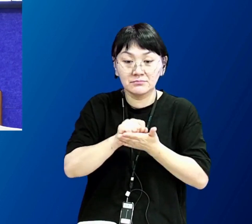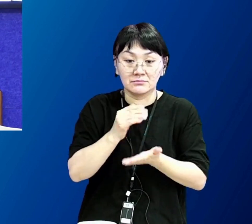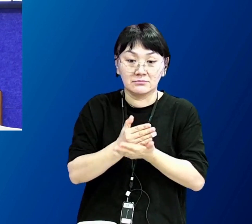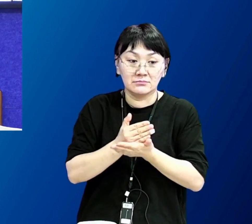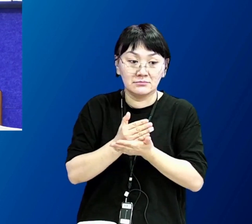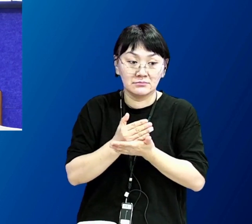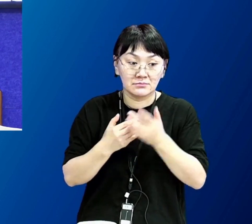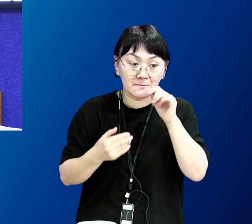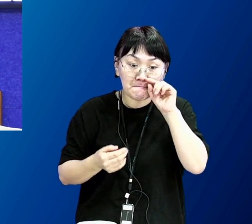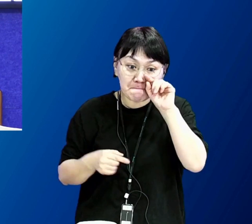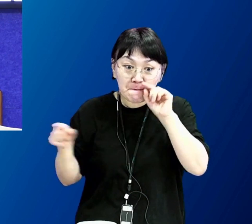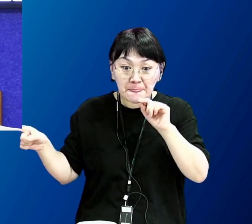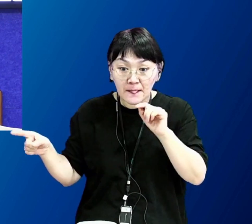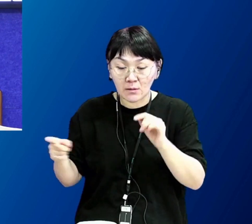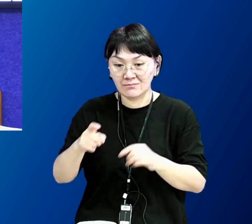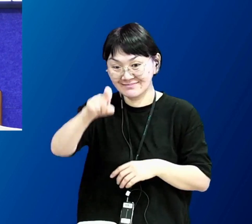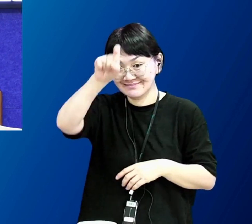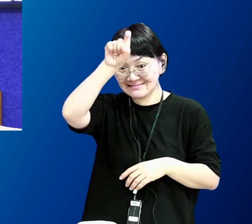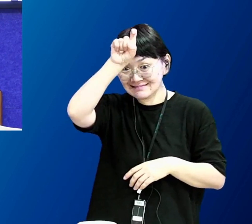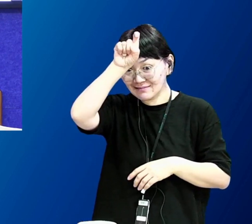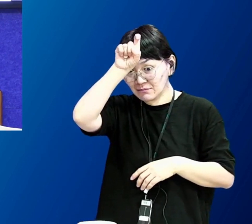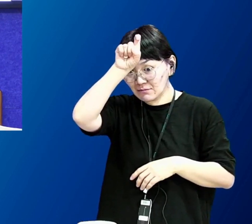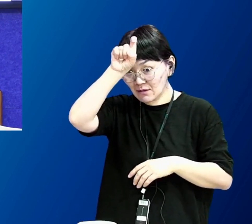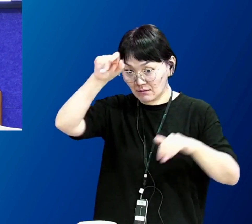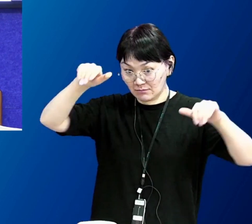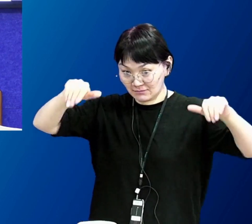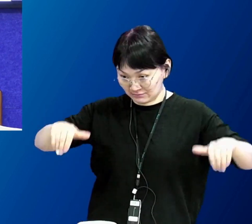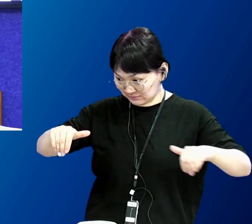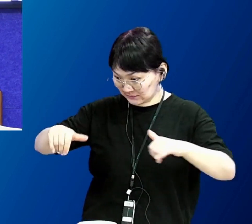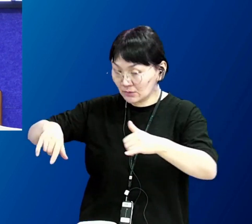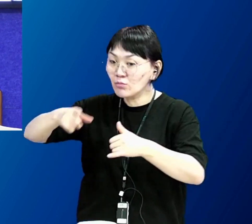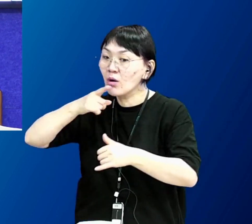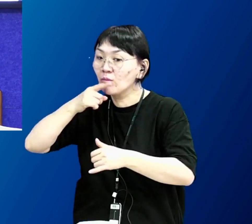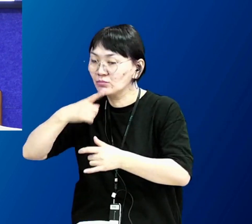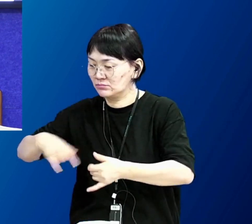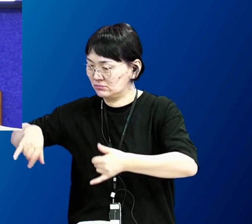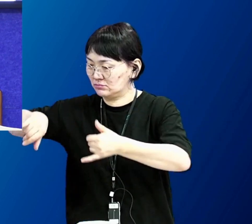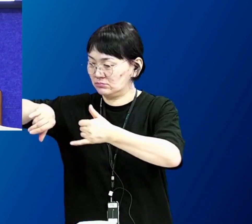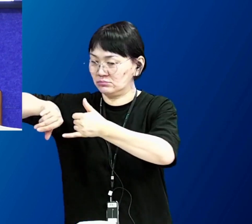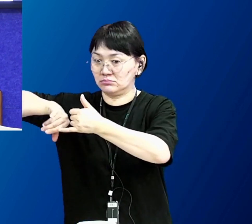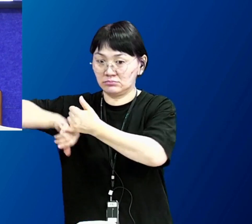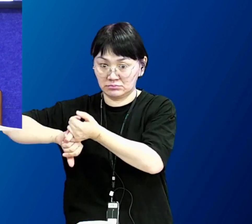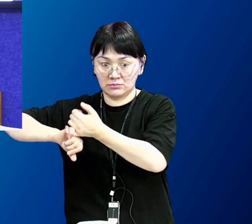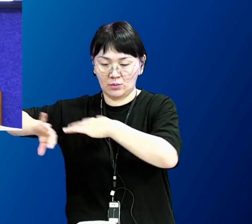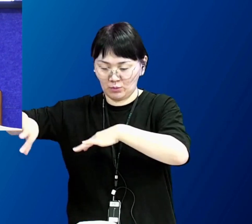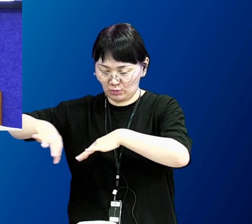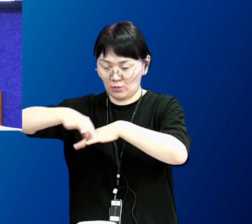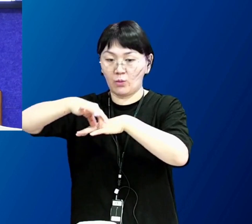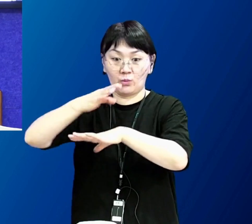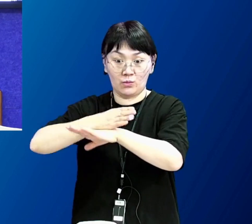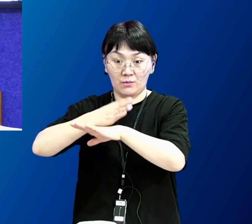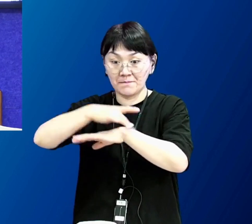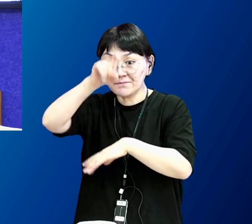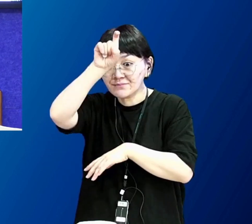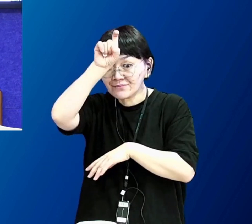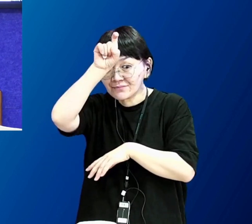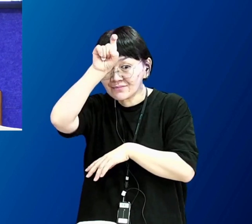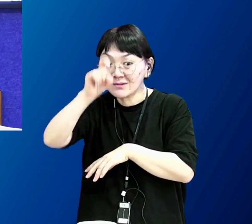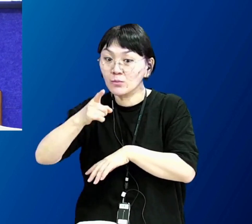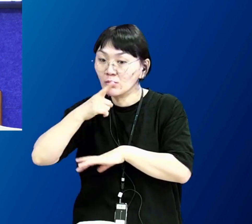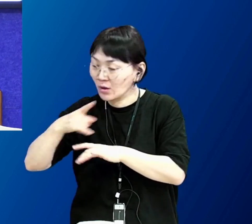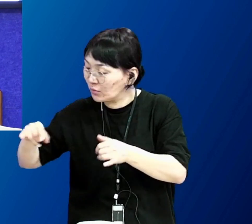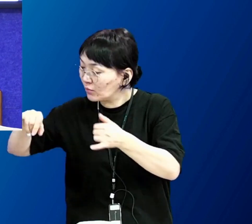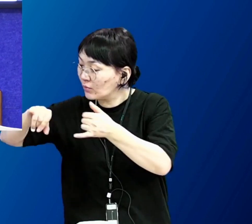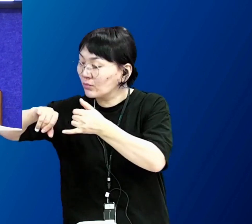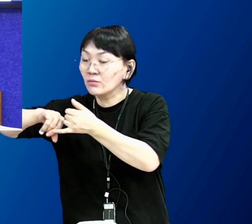Ихэндээ тэрээр фараоны охинтой хормоо хийсэн гэж Библиэлд гарч байгаа. За фараоны охинтой хормоо хийсэн